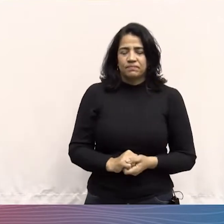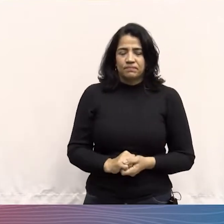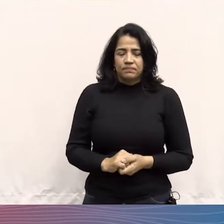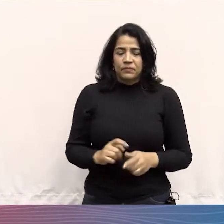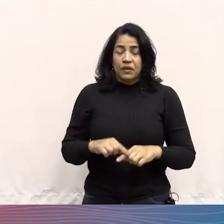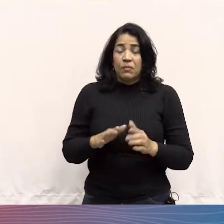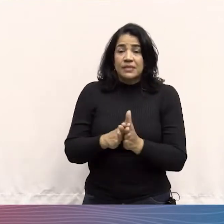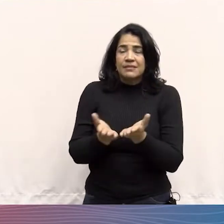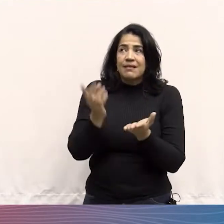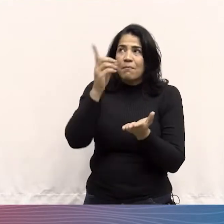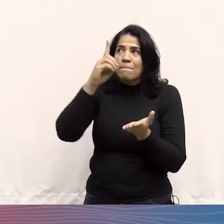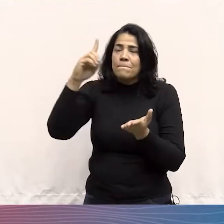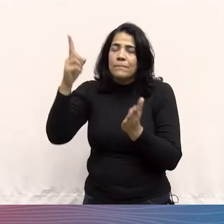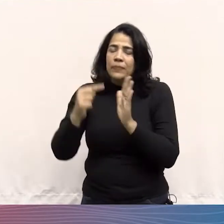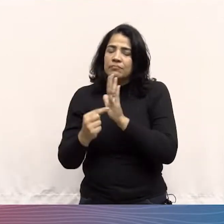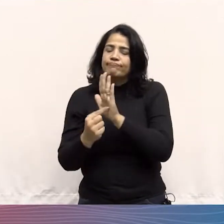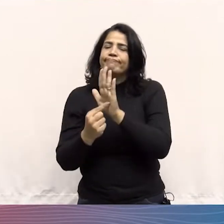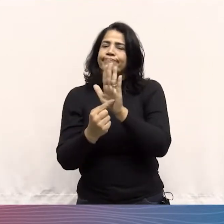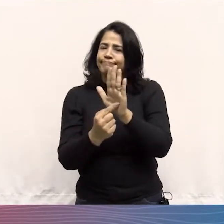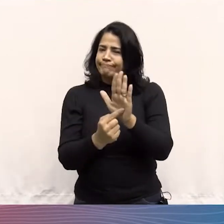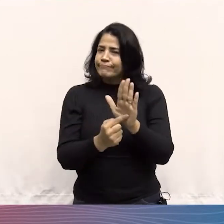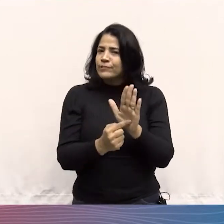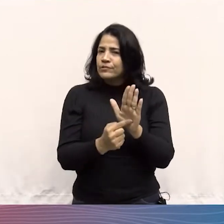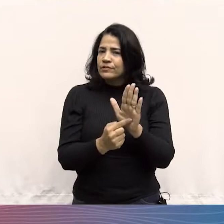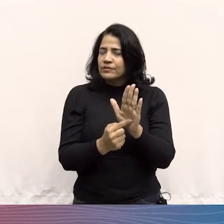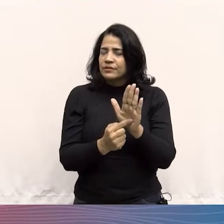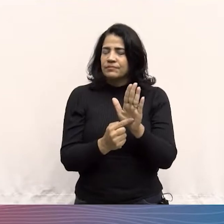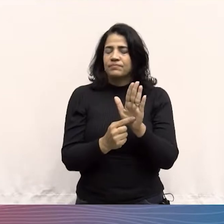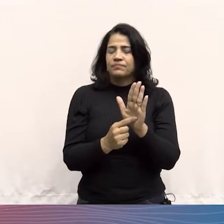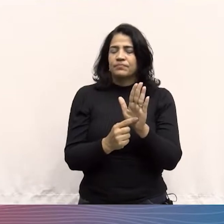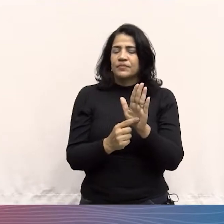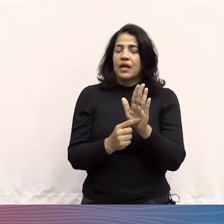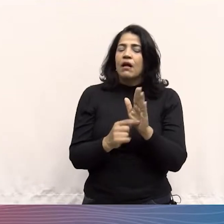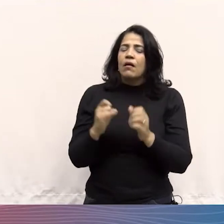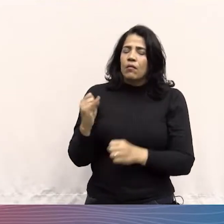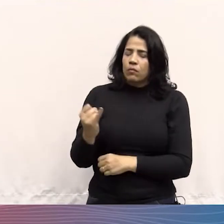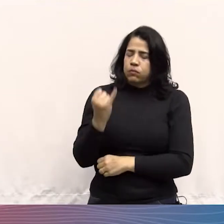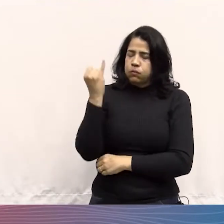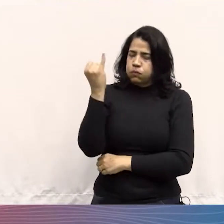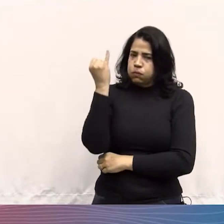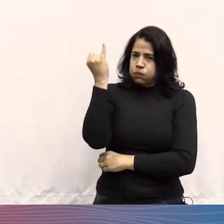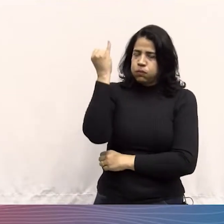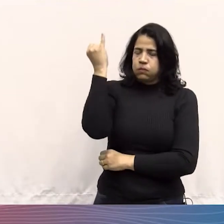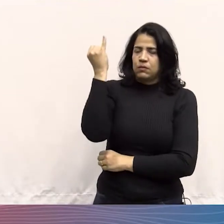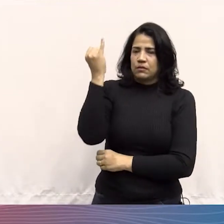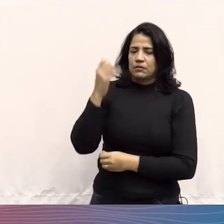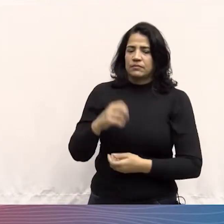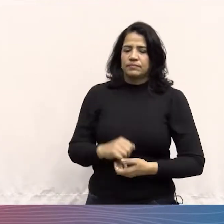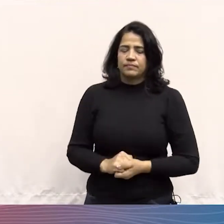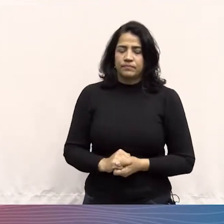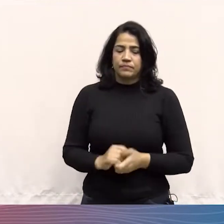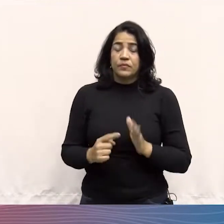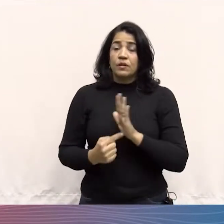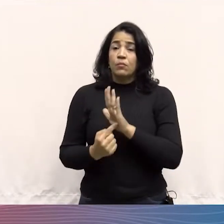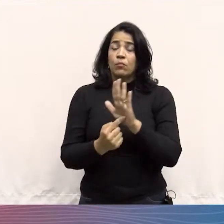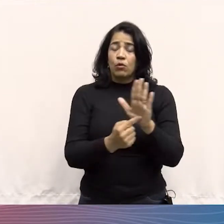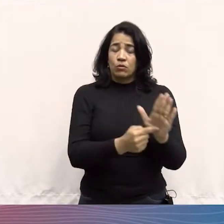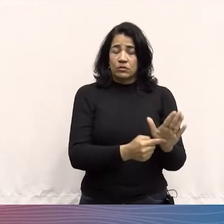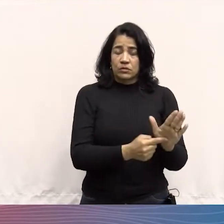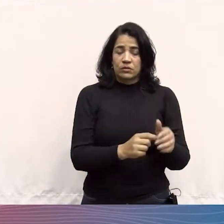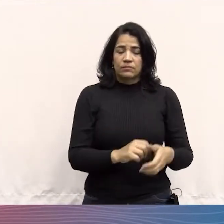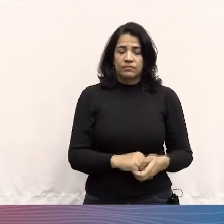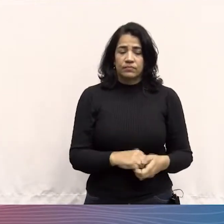cita, é porque é importante considerar. Diz assim, com suas